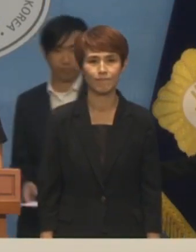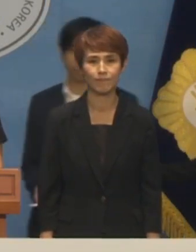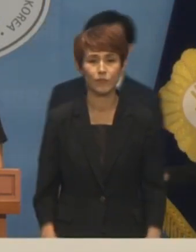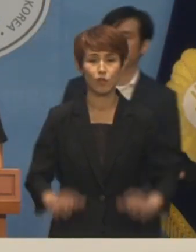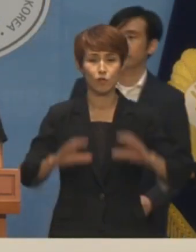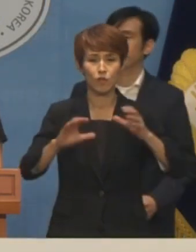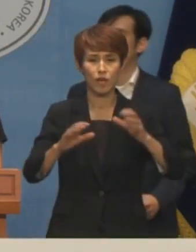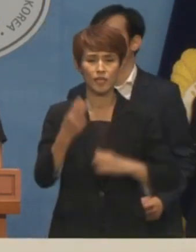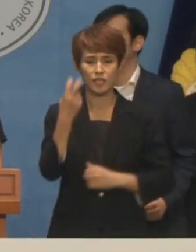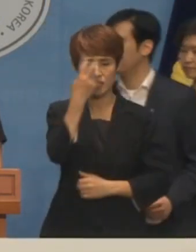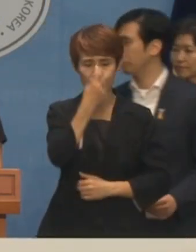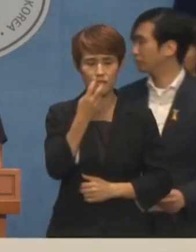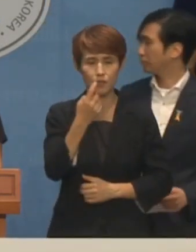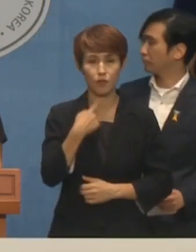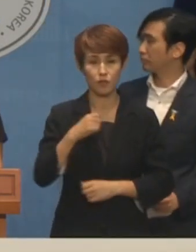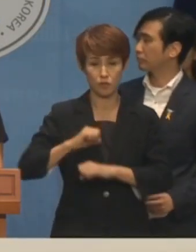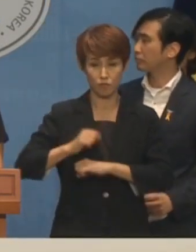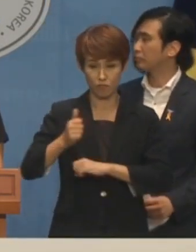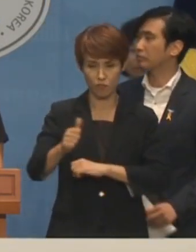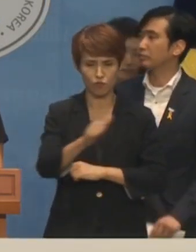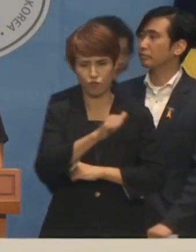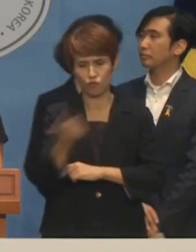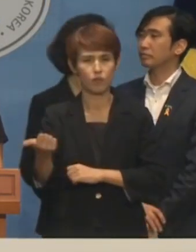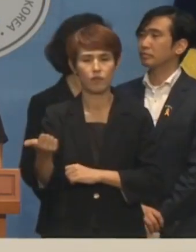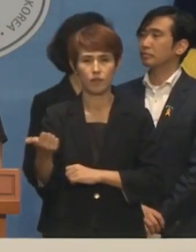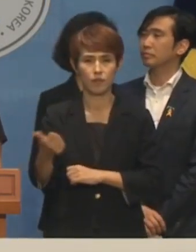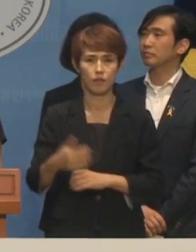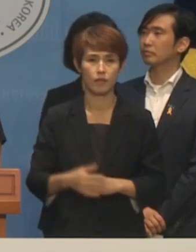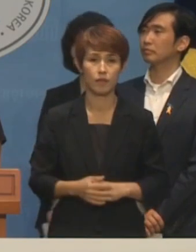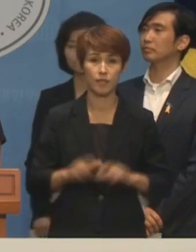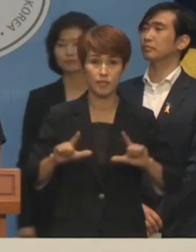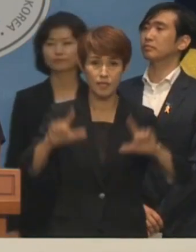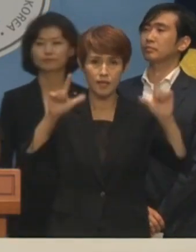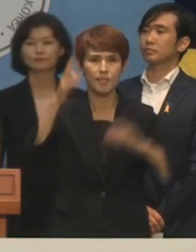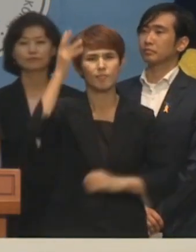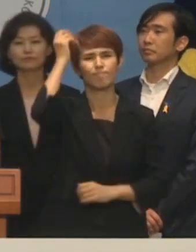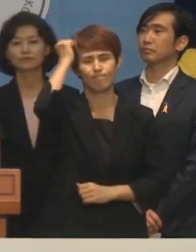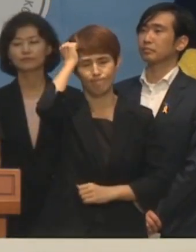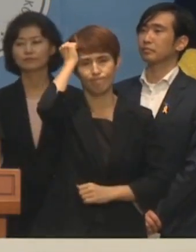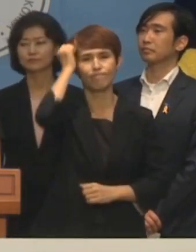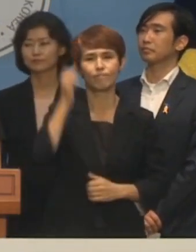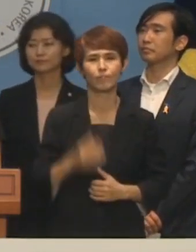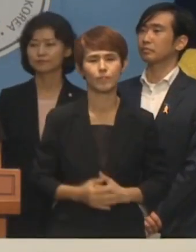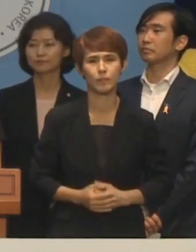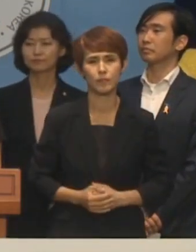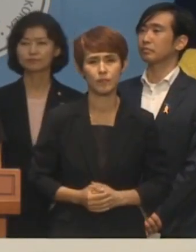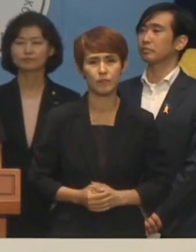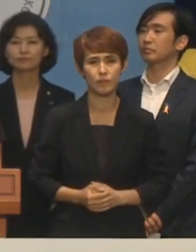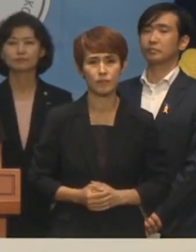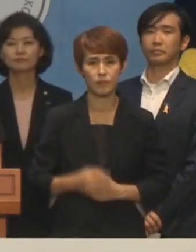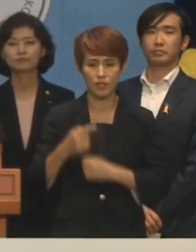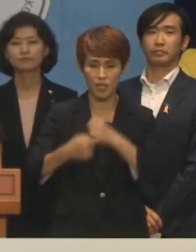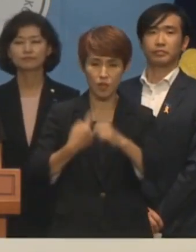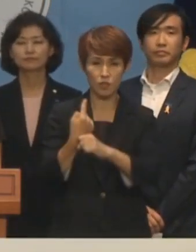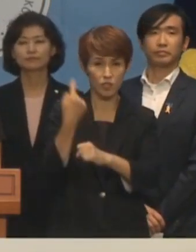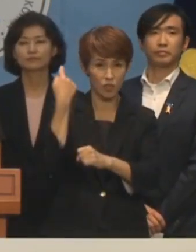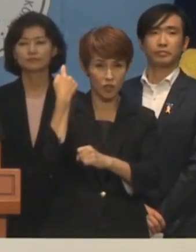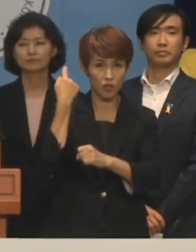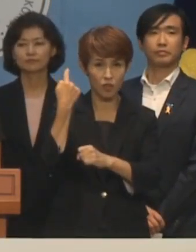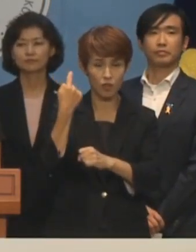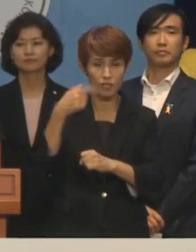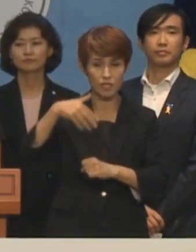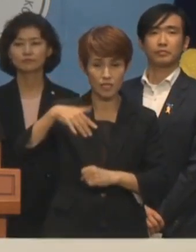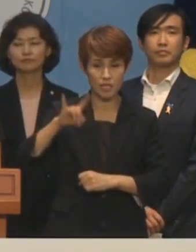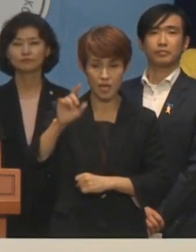국가를 지키던 한 청년이 죽었다. 우리는 그날을 잊을 수 없다. 우리는 1년 전 그날을 결코 잊을